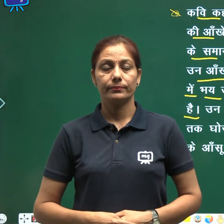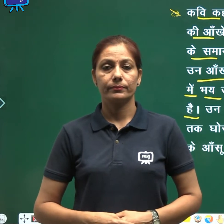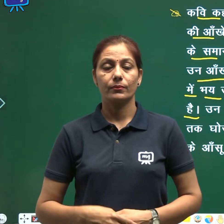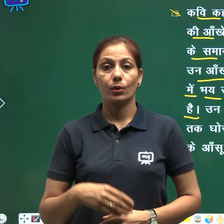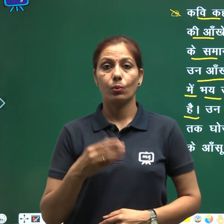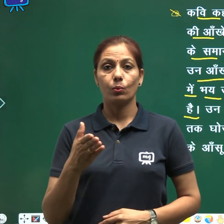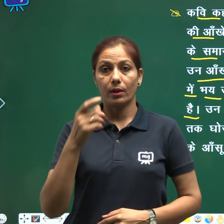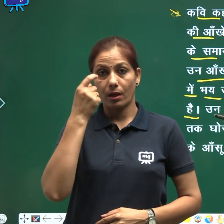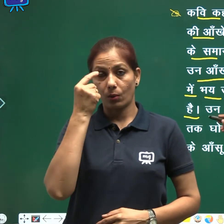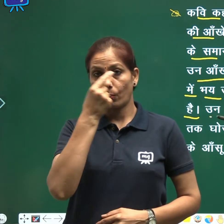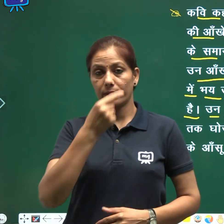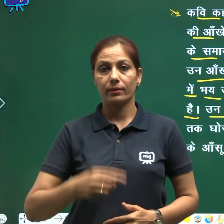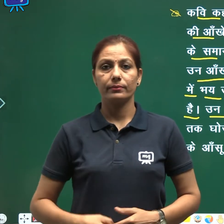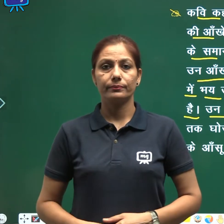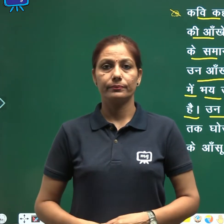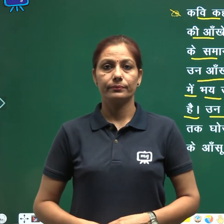उन आंखों में